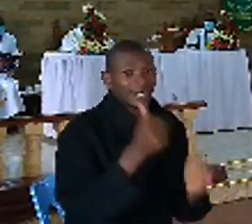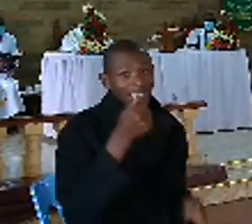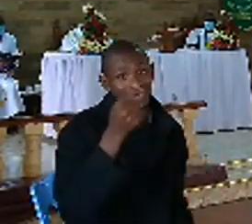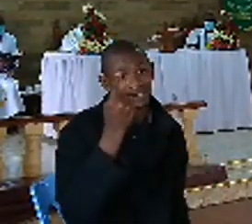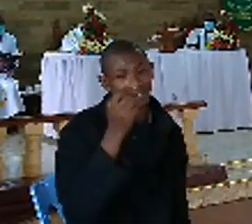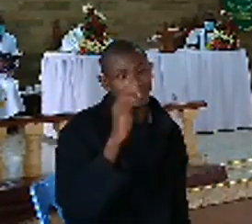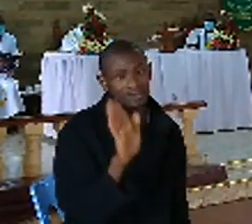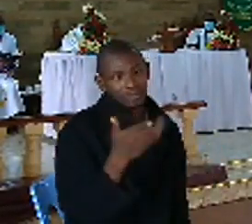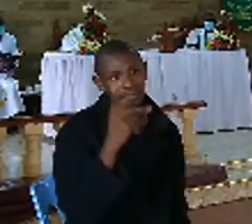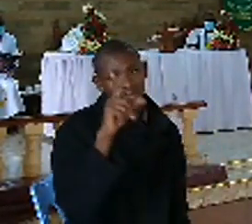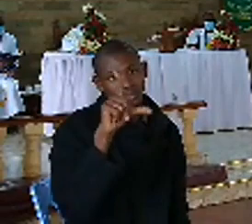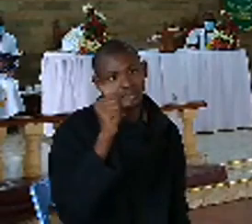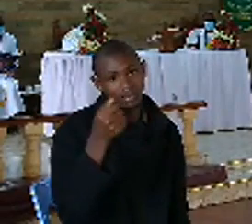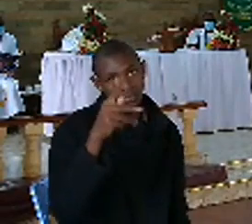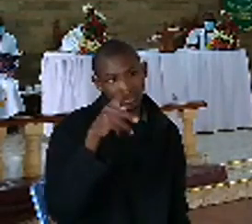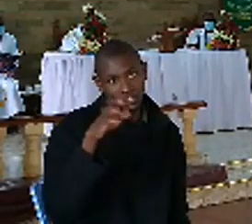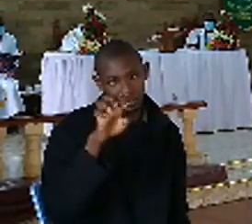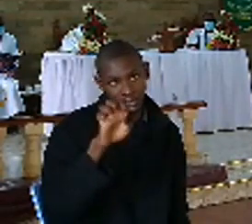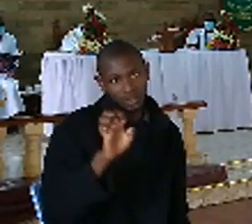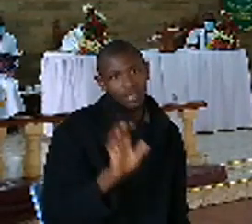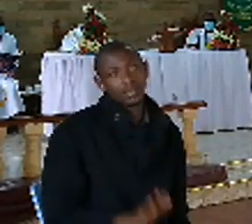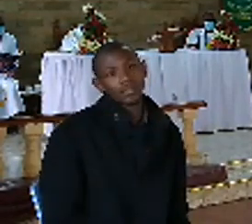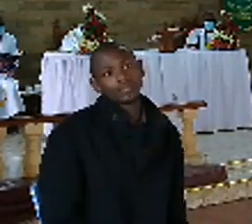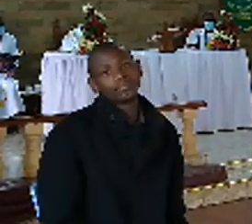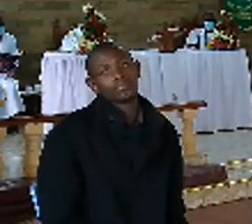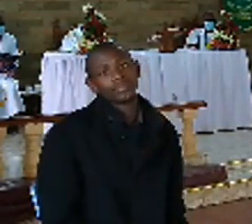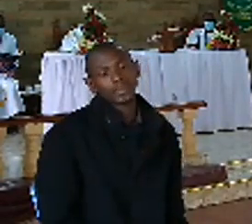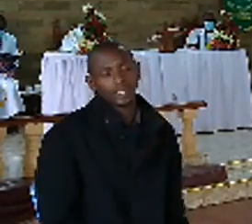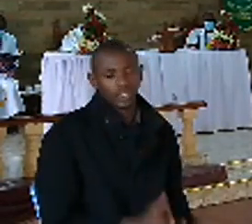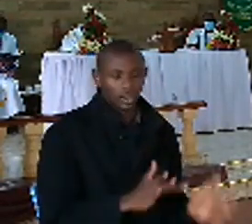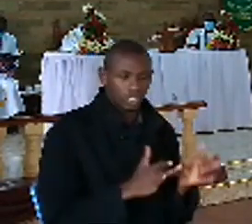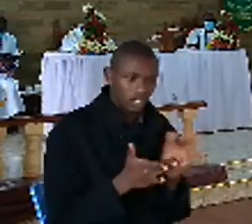wiki logogo. Na ona ne meko noga